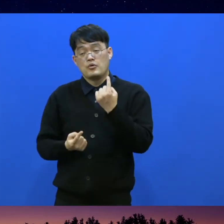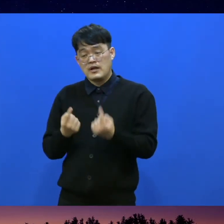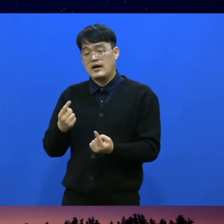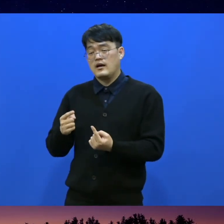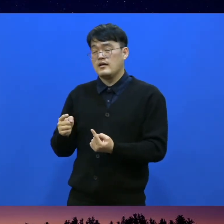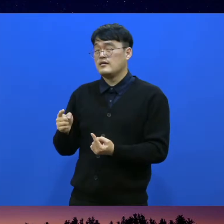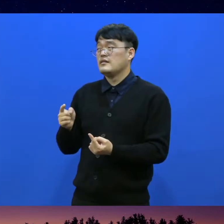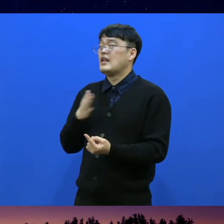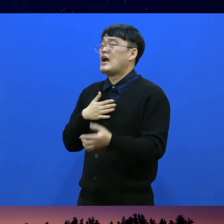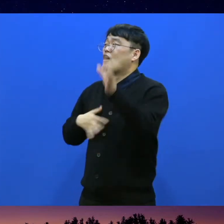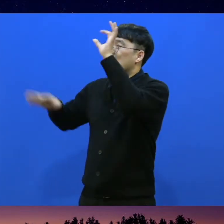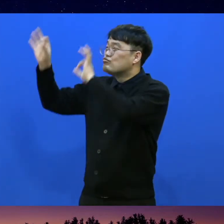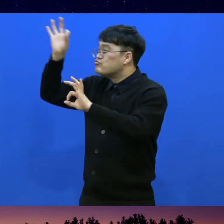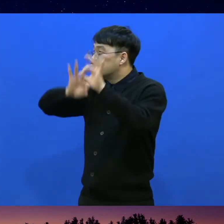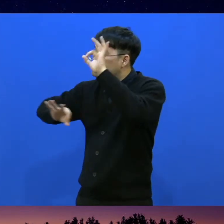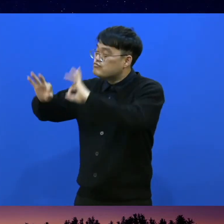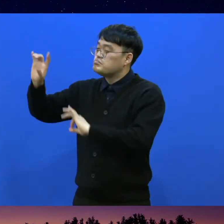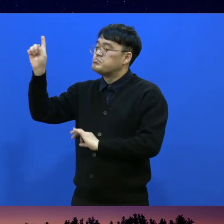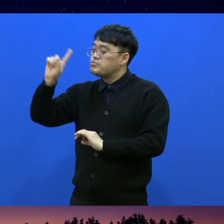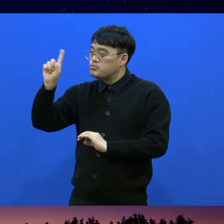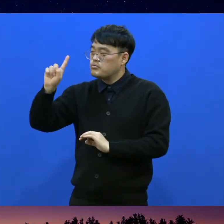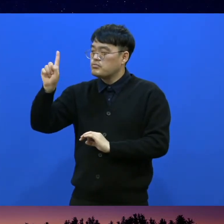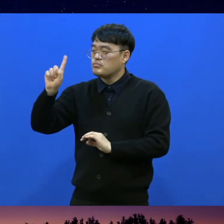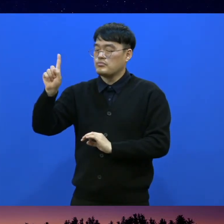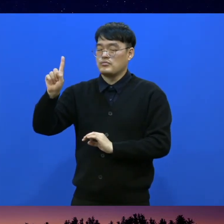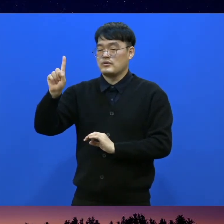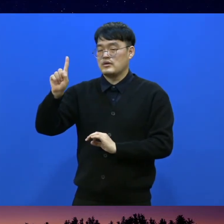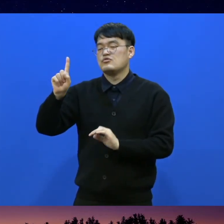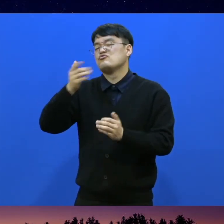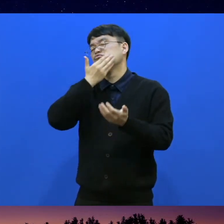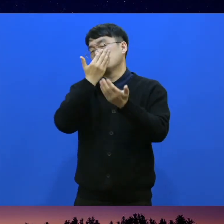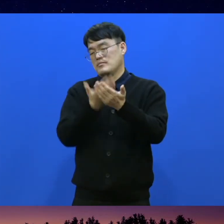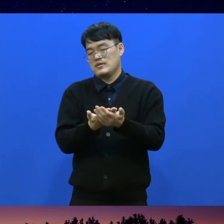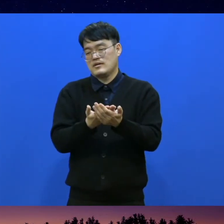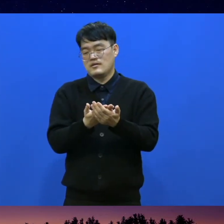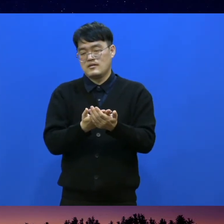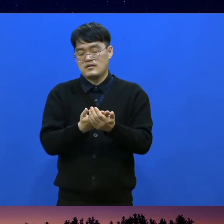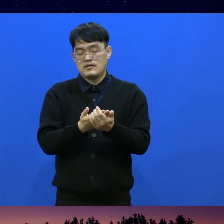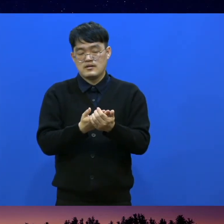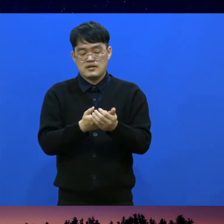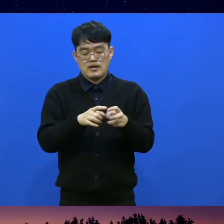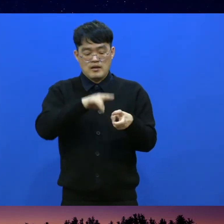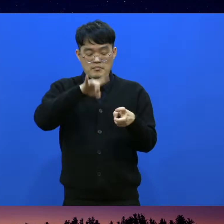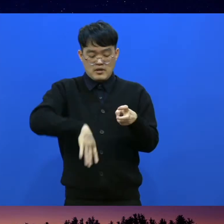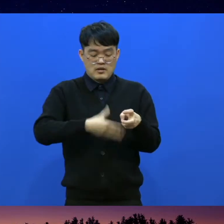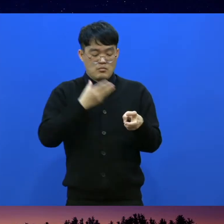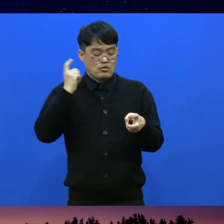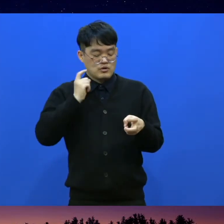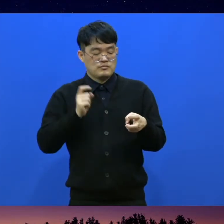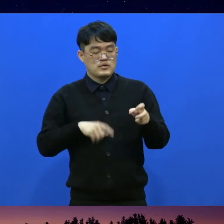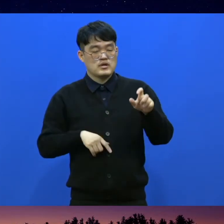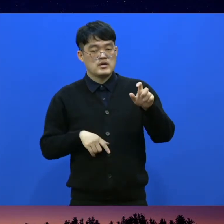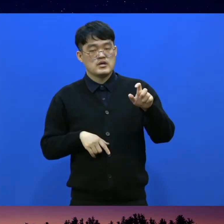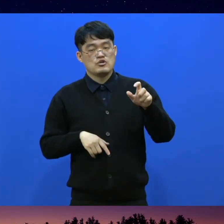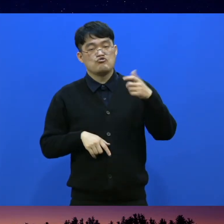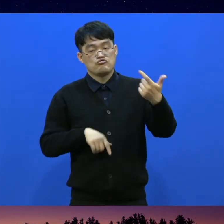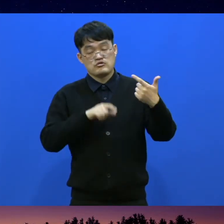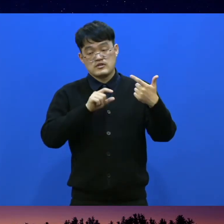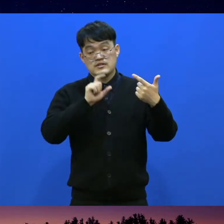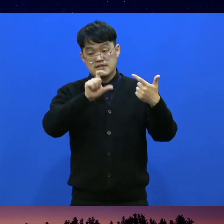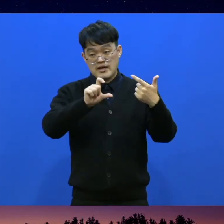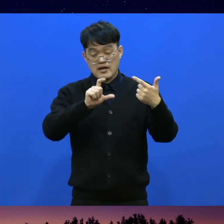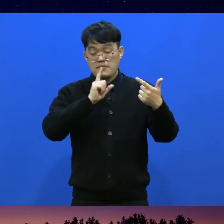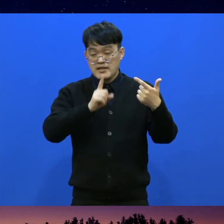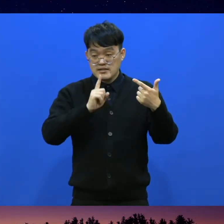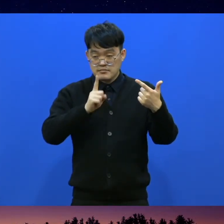이 마태복음 6장 바로 7장 바로 앞에 6장에서 말씀하셨어요. 바른 기도를 기준을